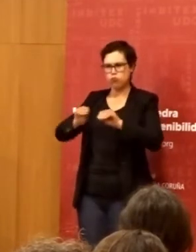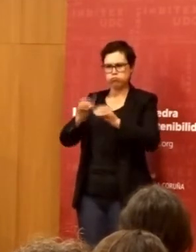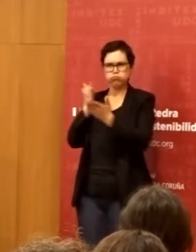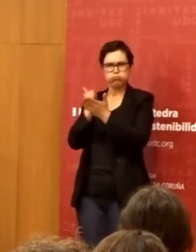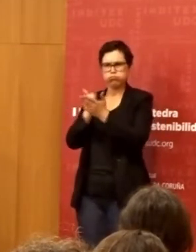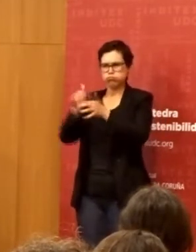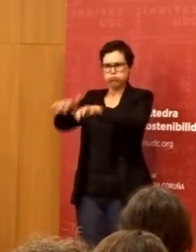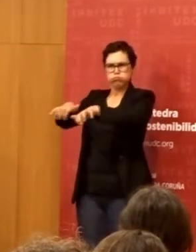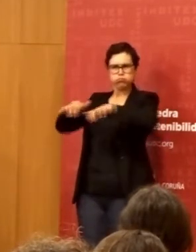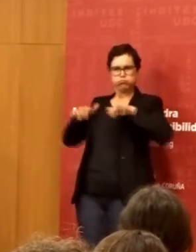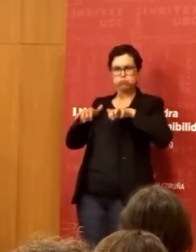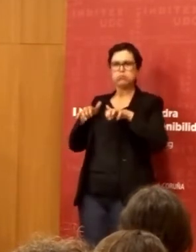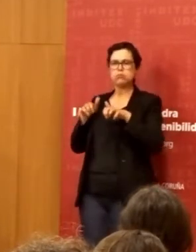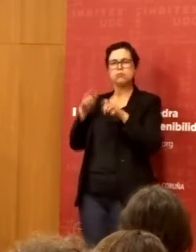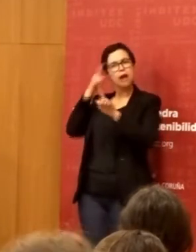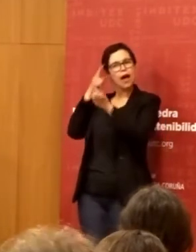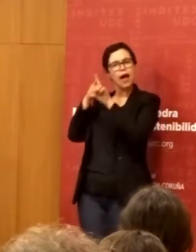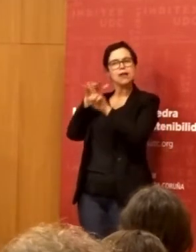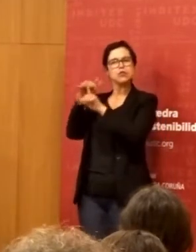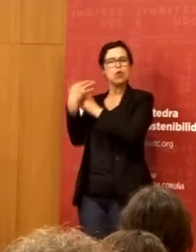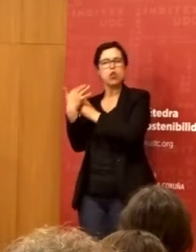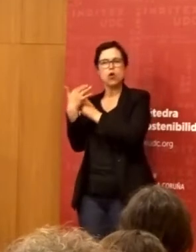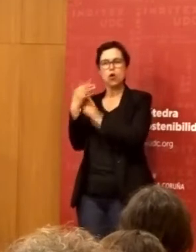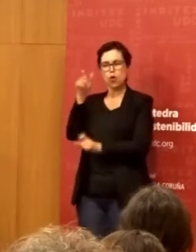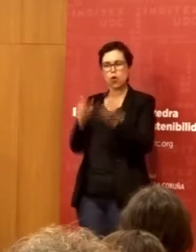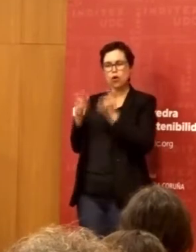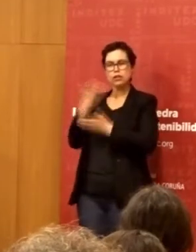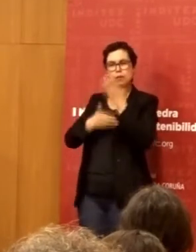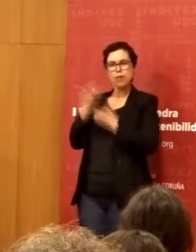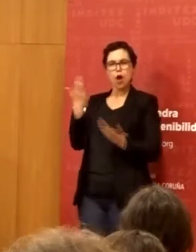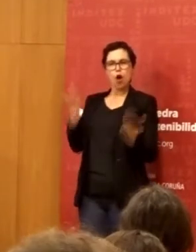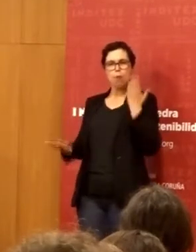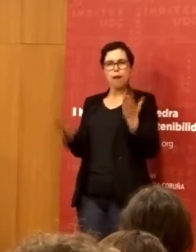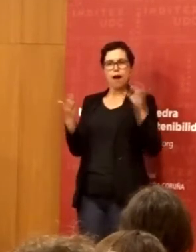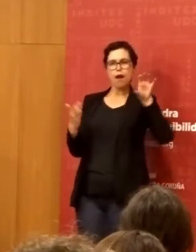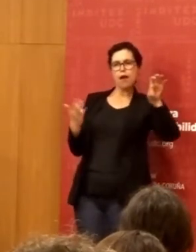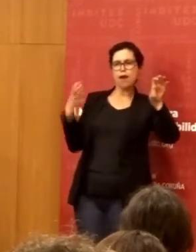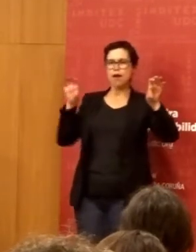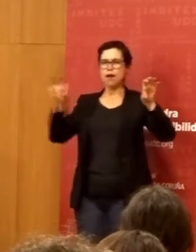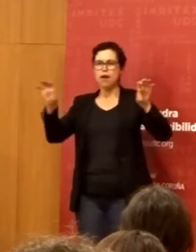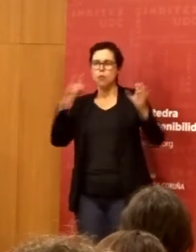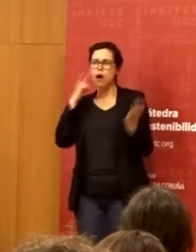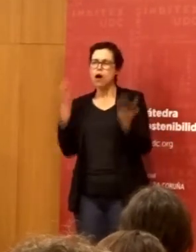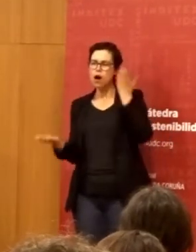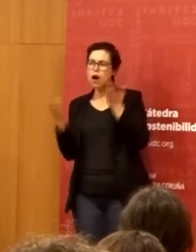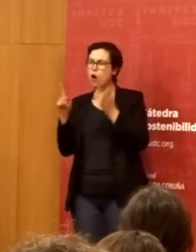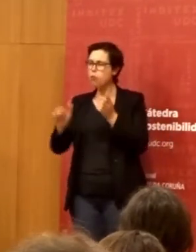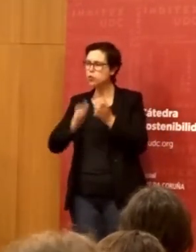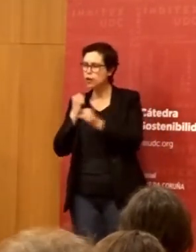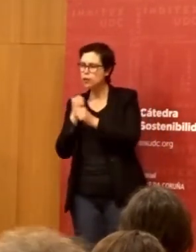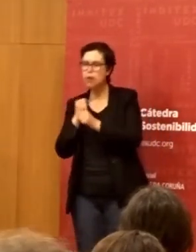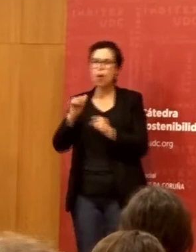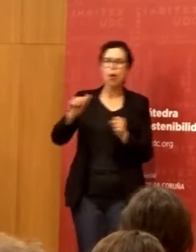sobre todo para comparar la situación de personas con discapacidad intelectual en los distintos países y las distintas oportunidades de empleo que se